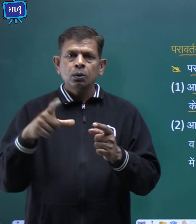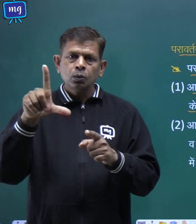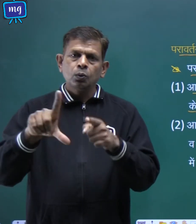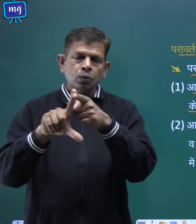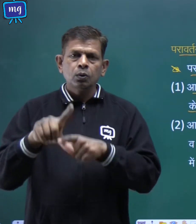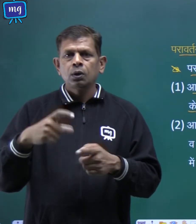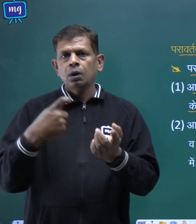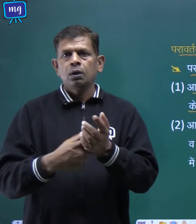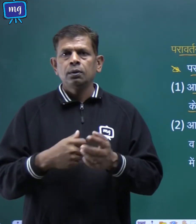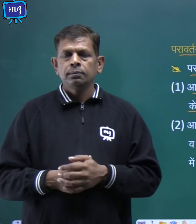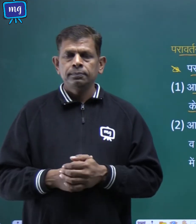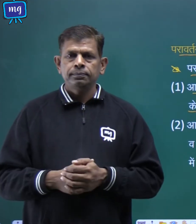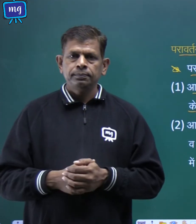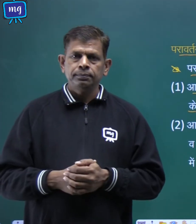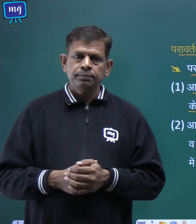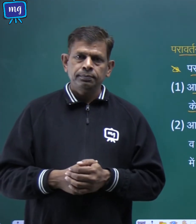ठीक है बच्चों।